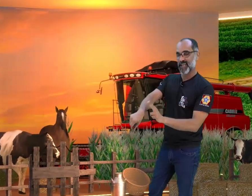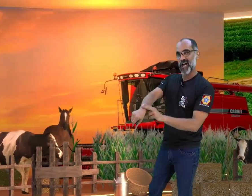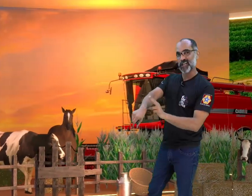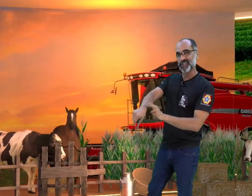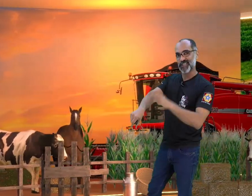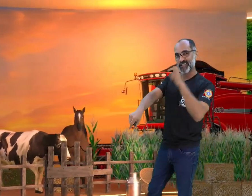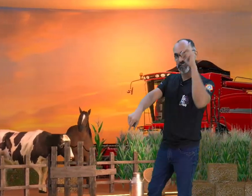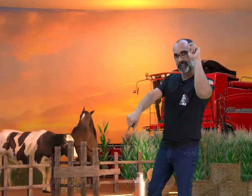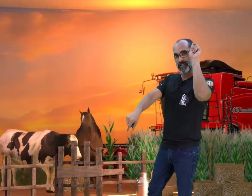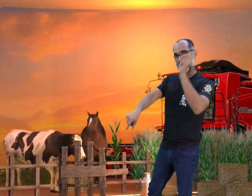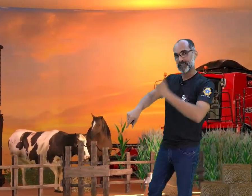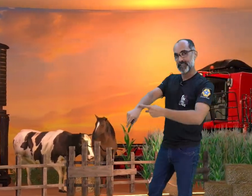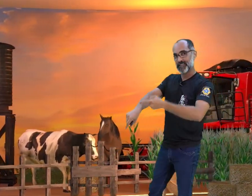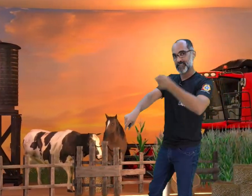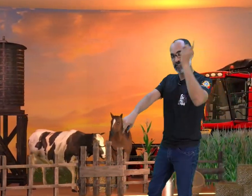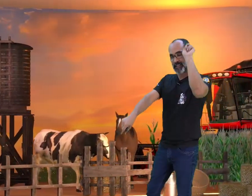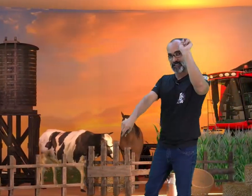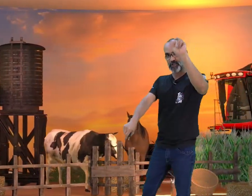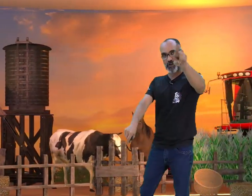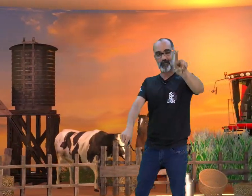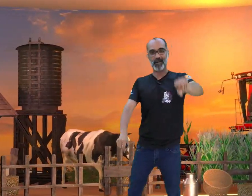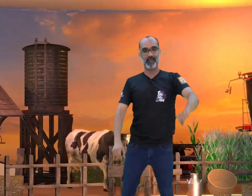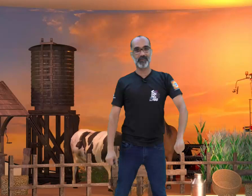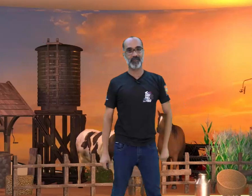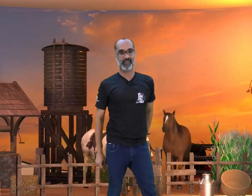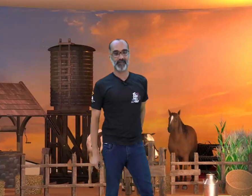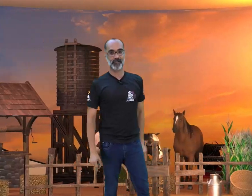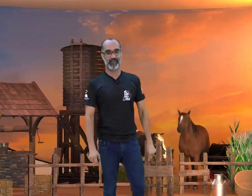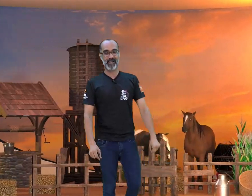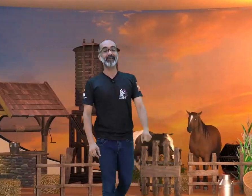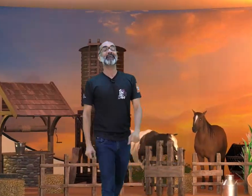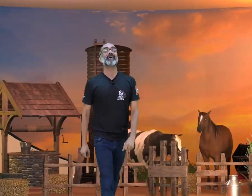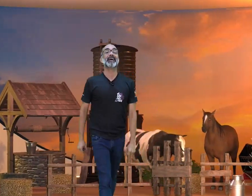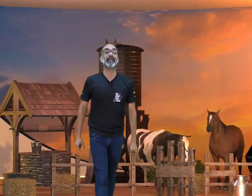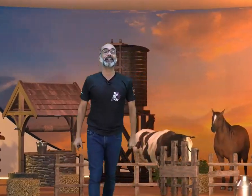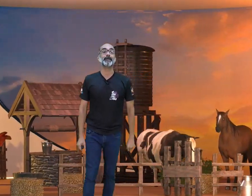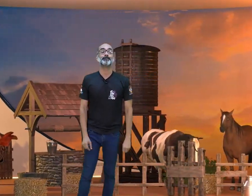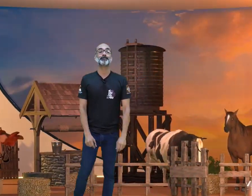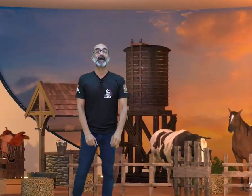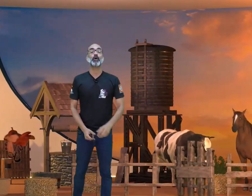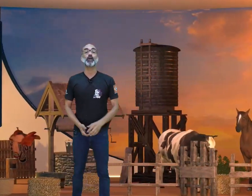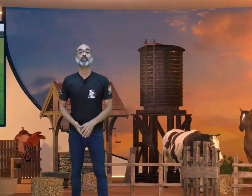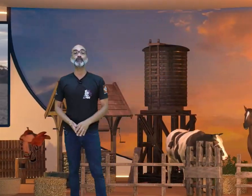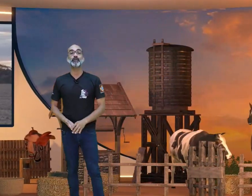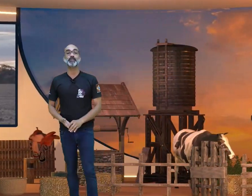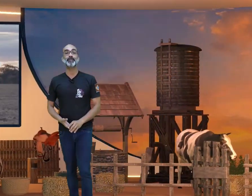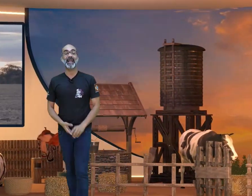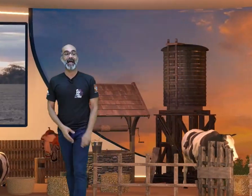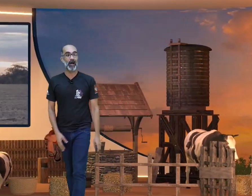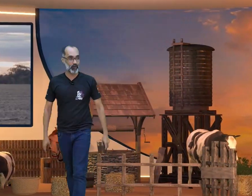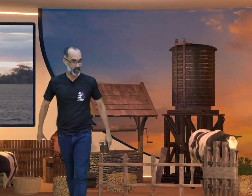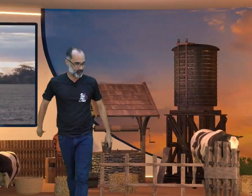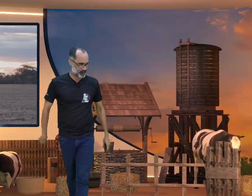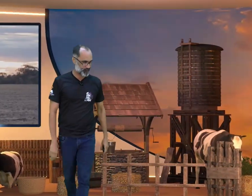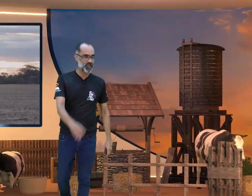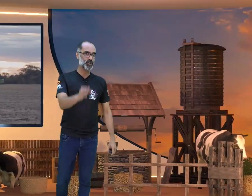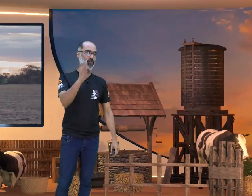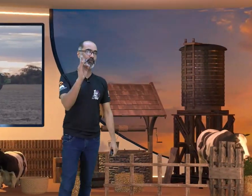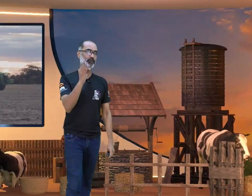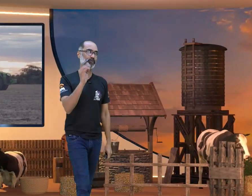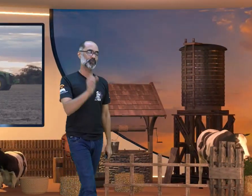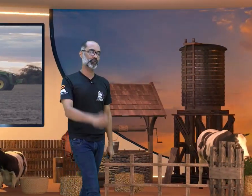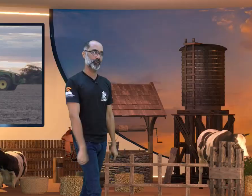Muito bem, aqui ó, só aguardando vocês voltarem. Galerinha, agora nós vamos para a